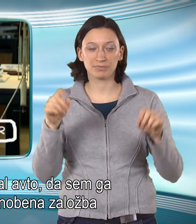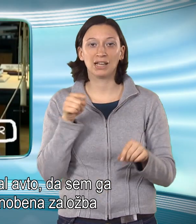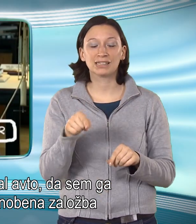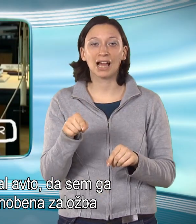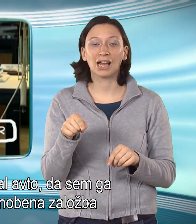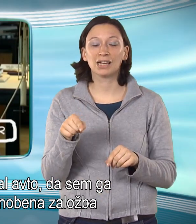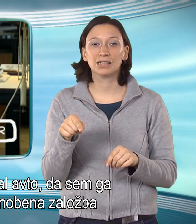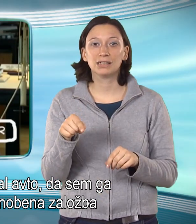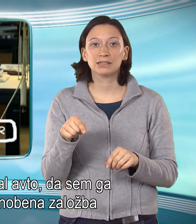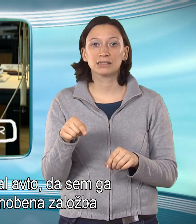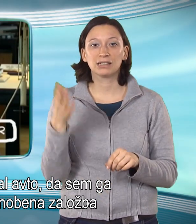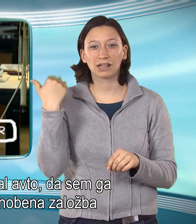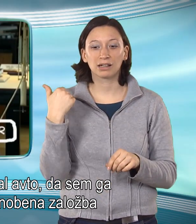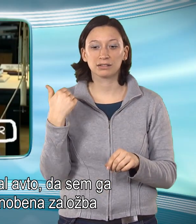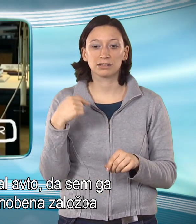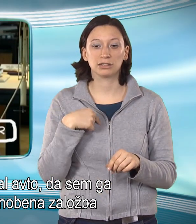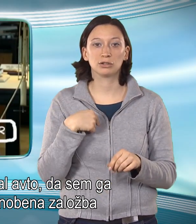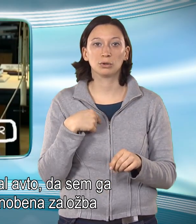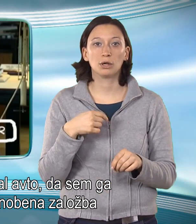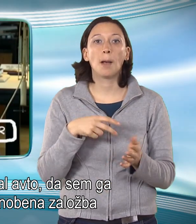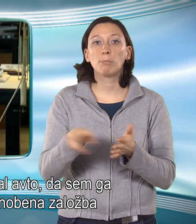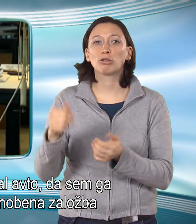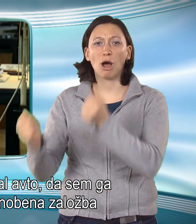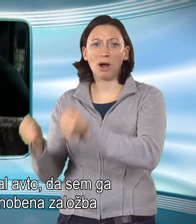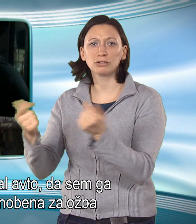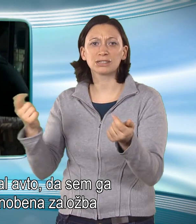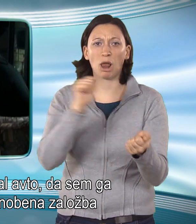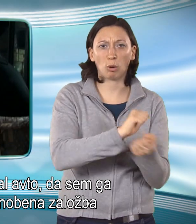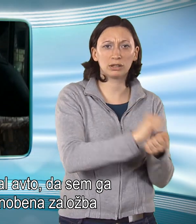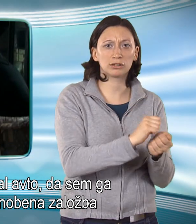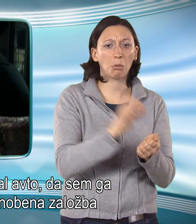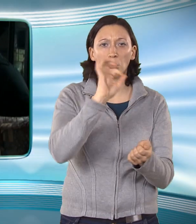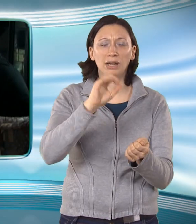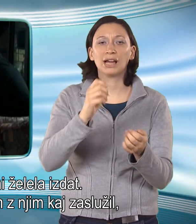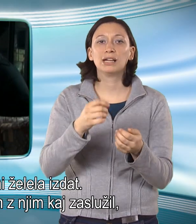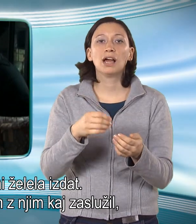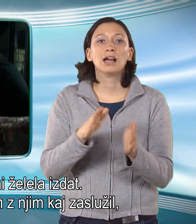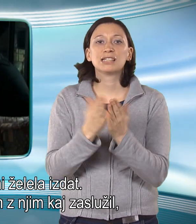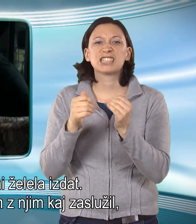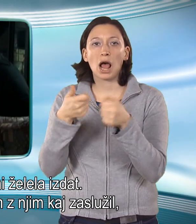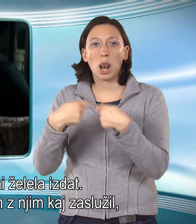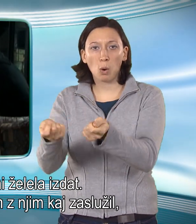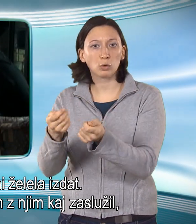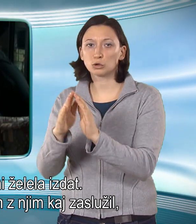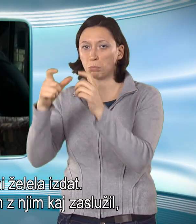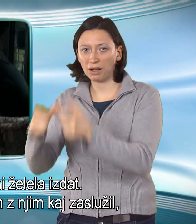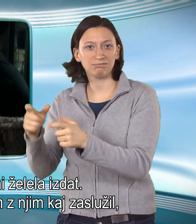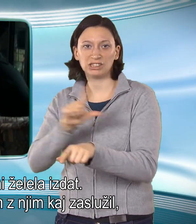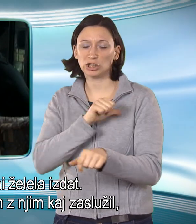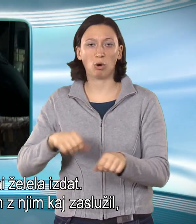pa takrat sem prodal avto, da sem ga lahko natisnil, ker ga pač nobena založba ga ni tla izdati. No, sem mislil, da on kaj zaslužil s stripom,